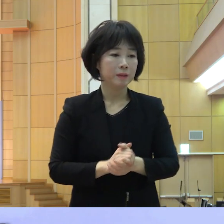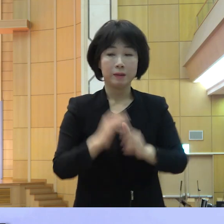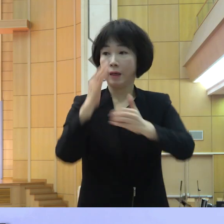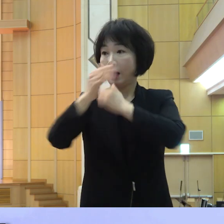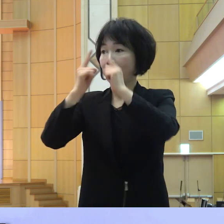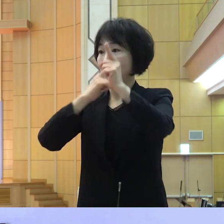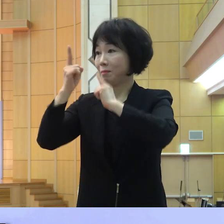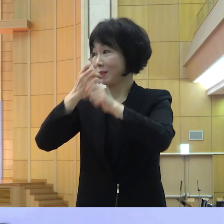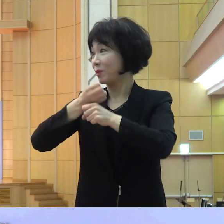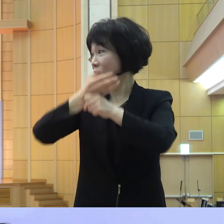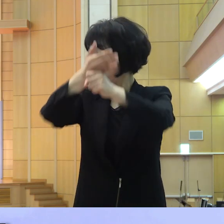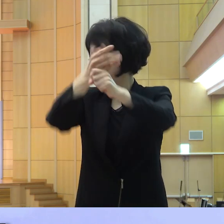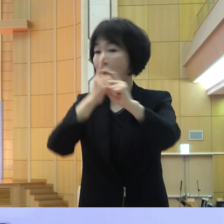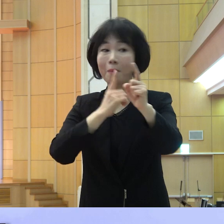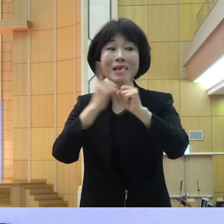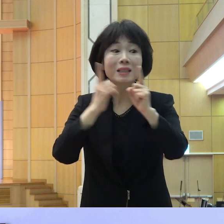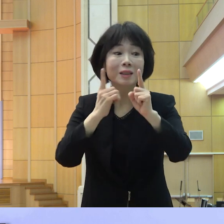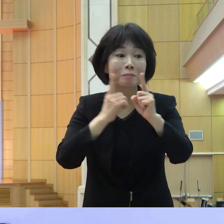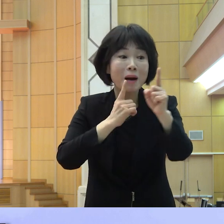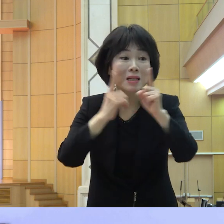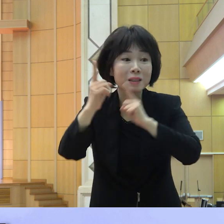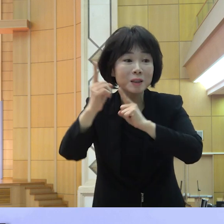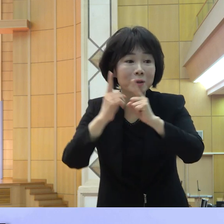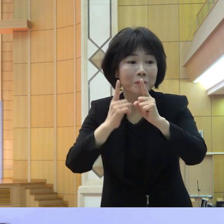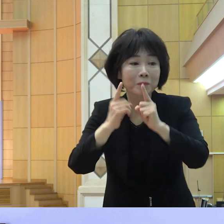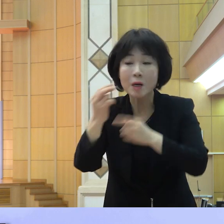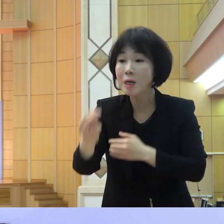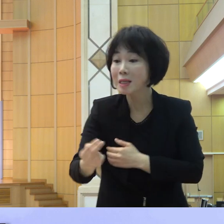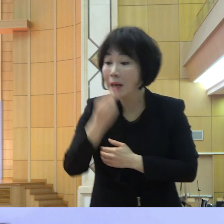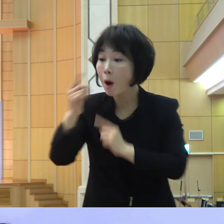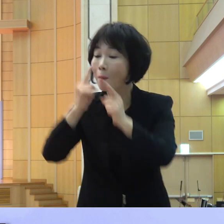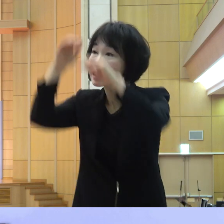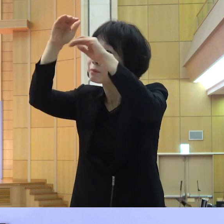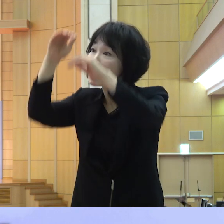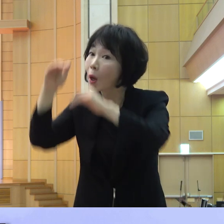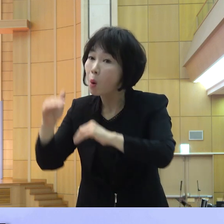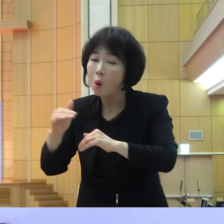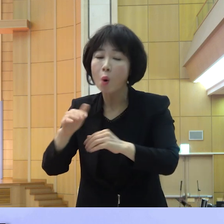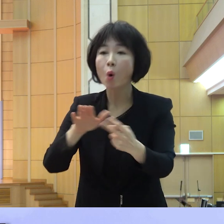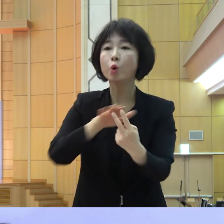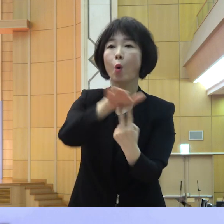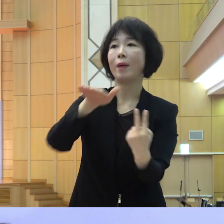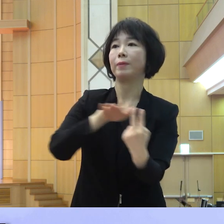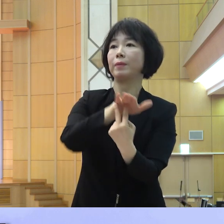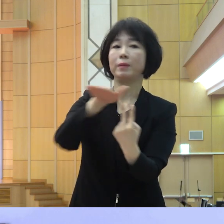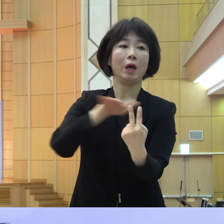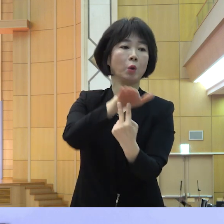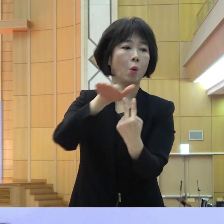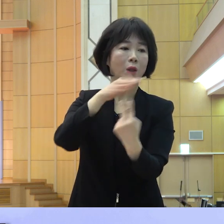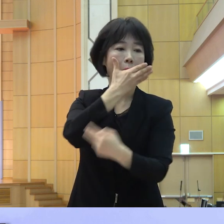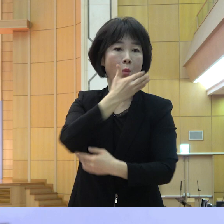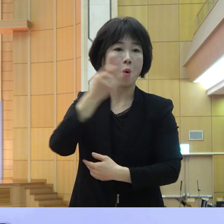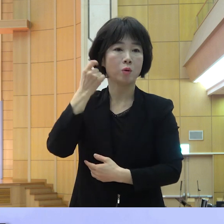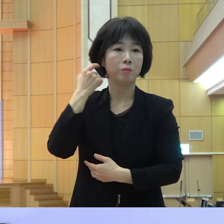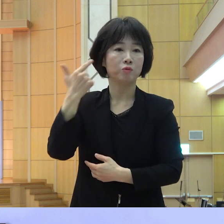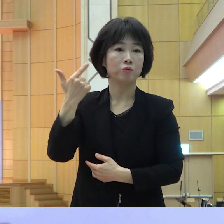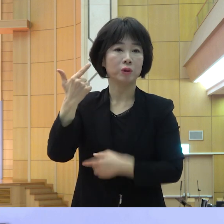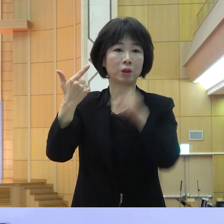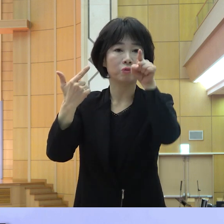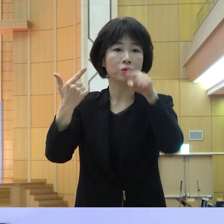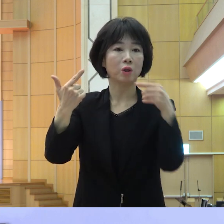하나님 말씀 보시겠습니다. 오늘 우리에게 주시는 하나님의 생명의 말씀은 신약성경 요한복음 6장